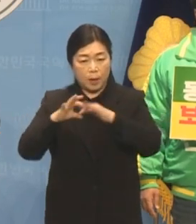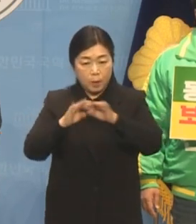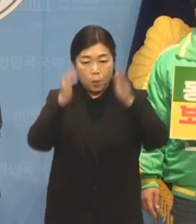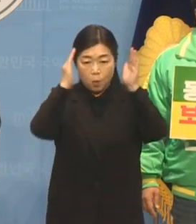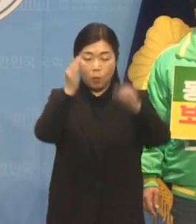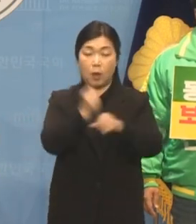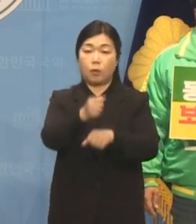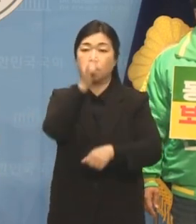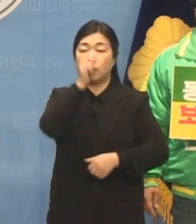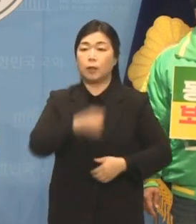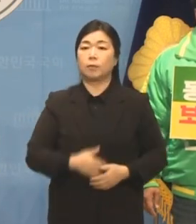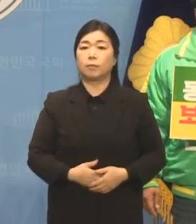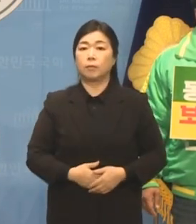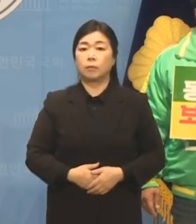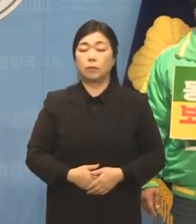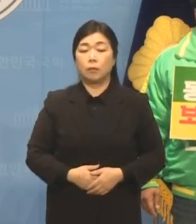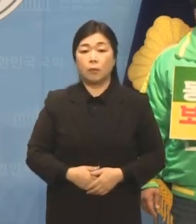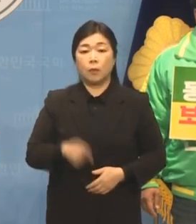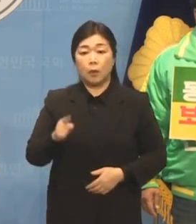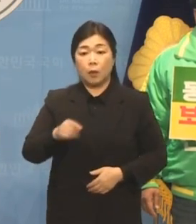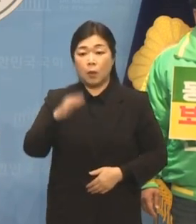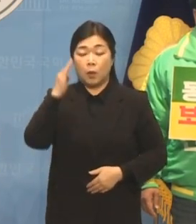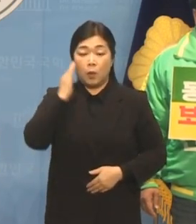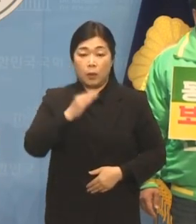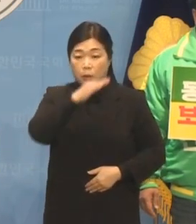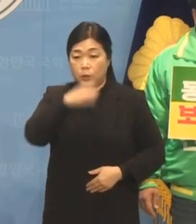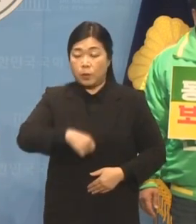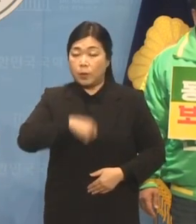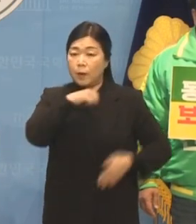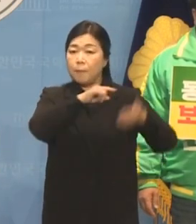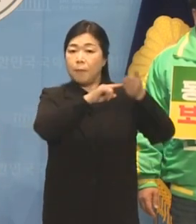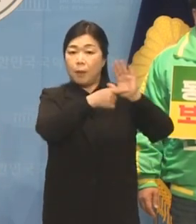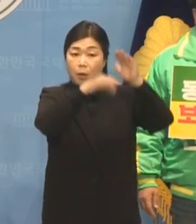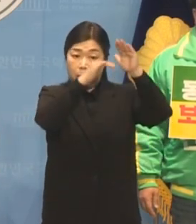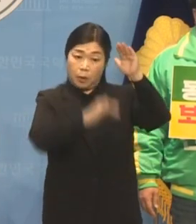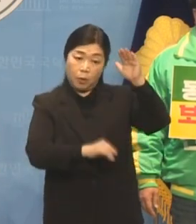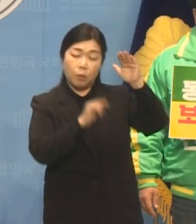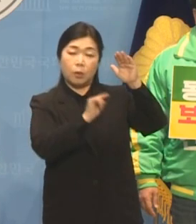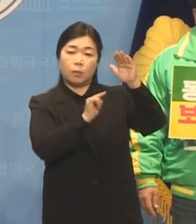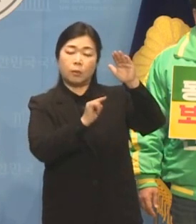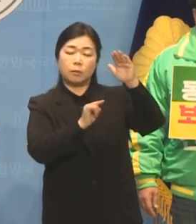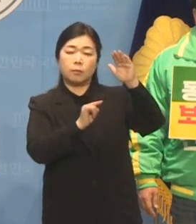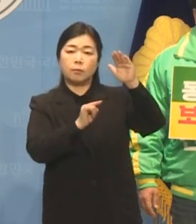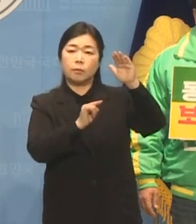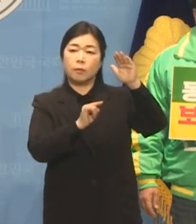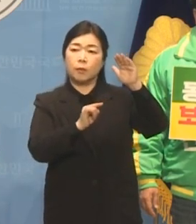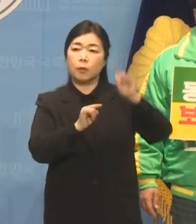있었습니다. 녹색정의당이 발표한 내용은 제가